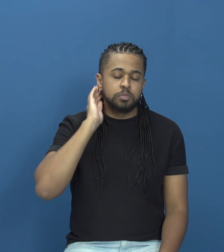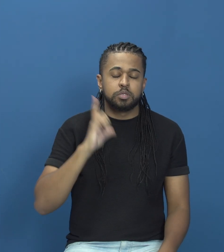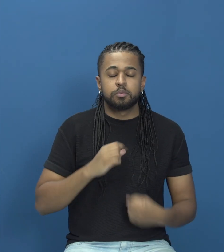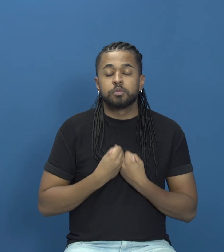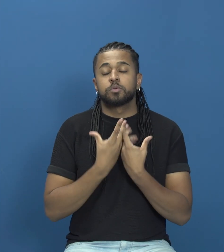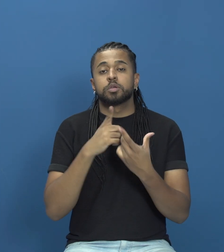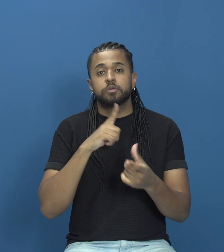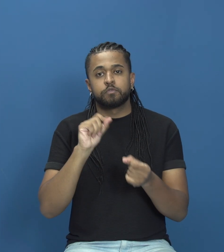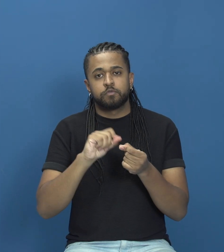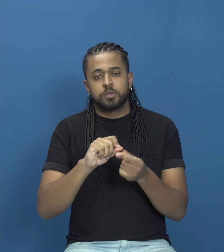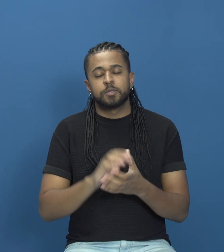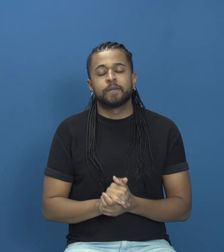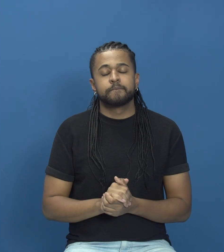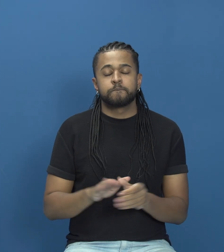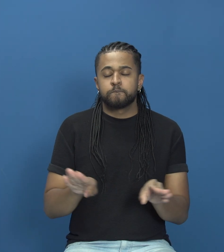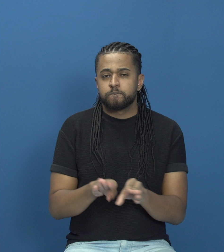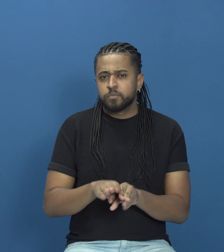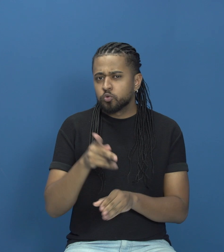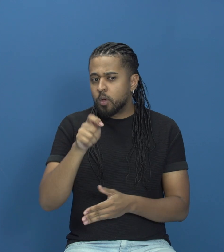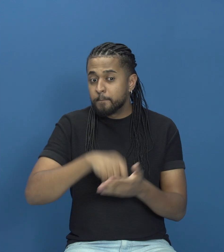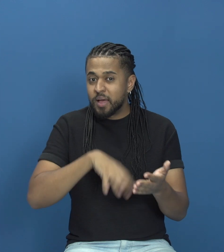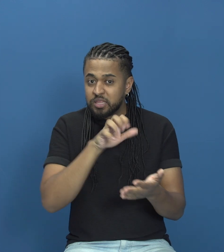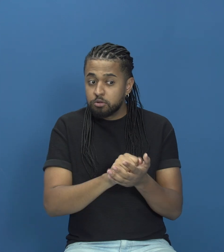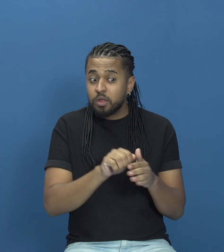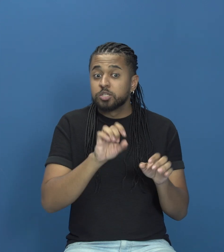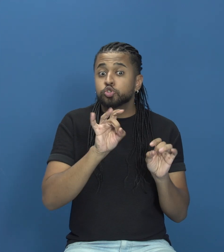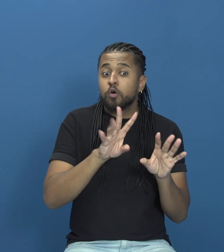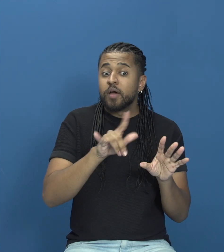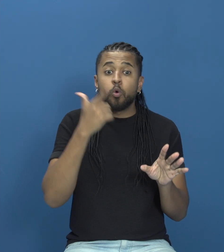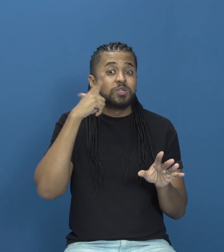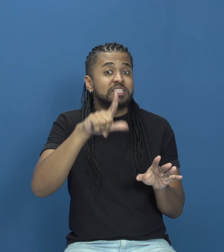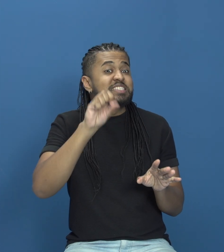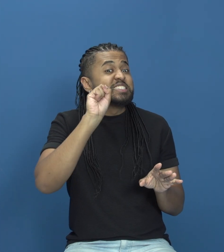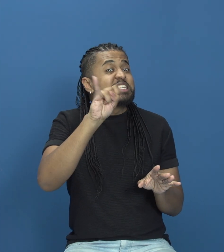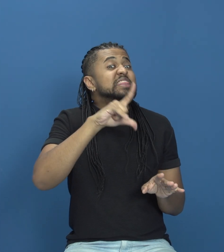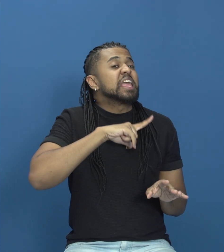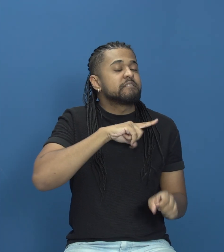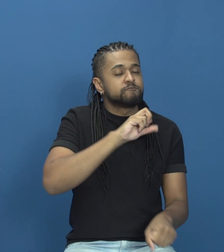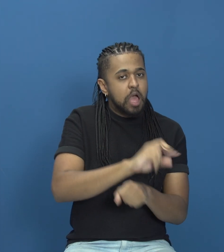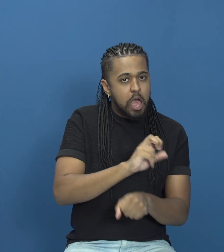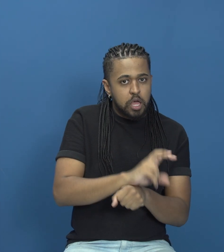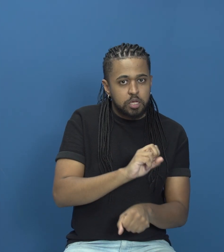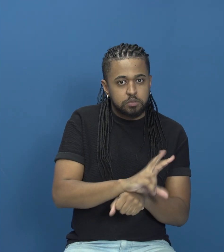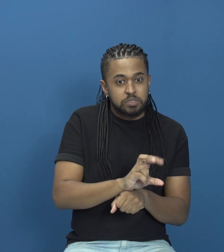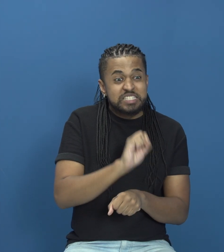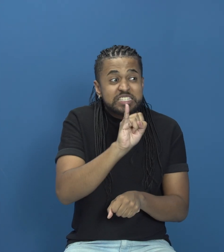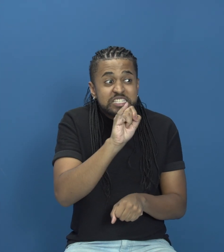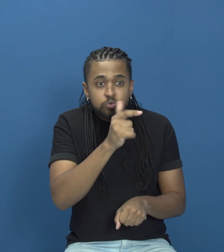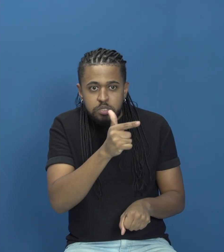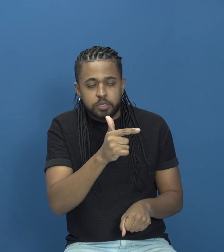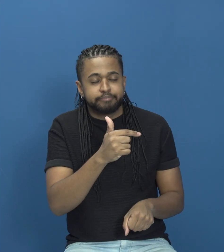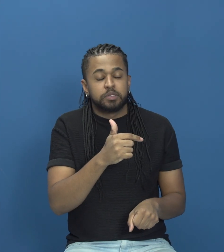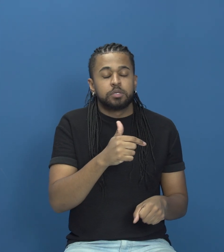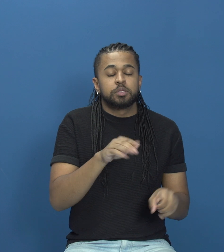foi efetuada, estando sua matrícula condicionada à existência de vaga e ao atendimento